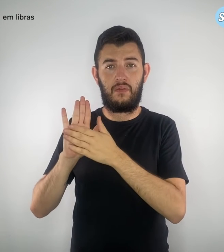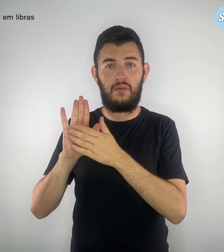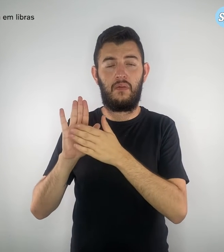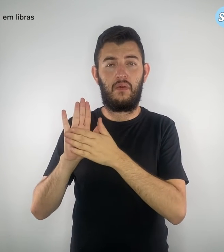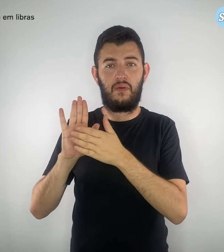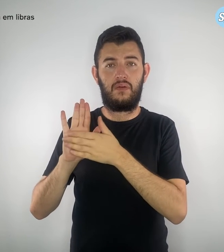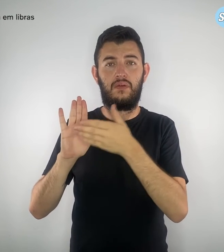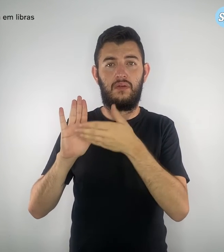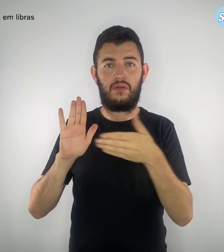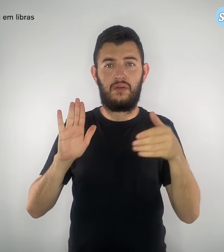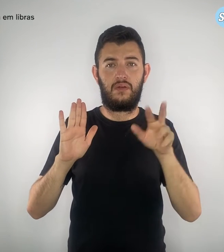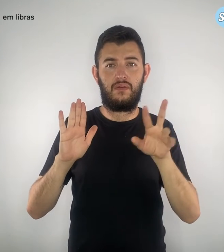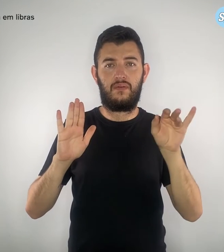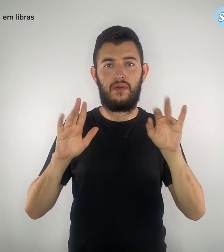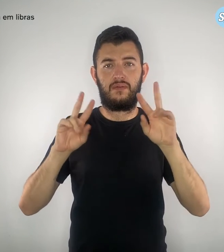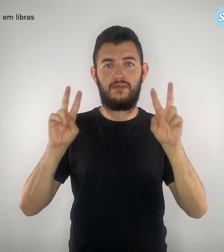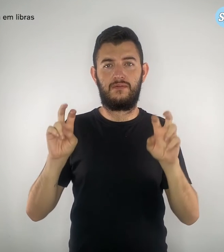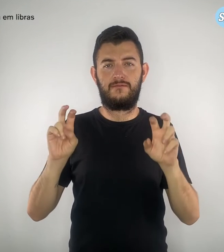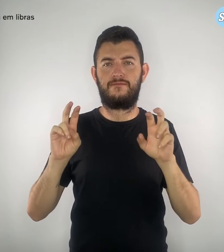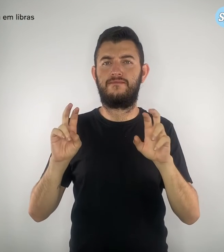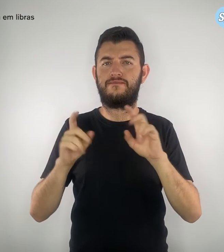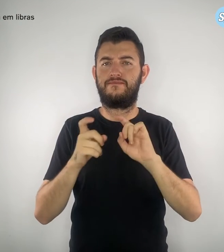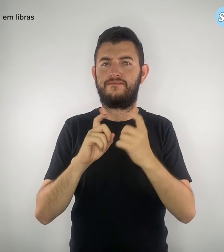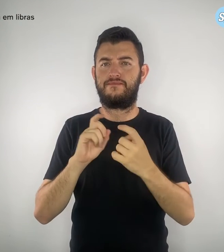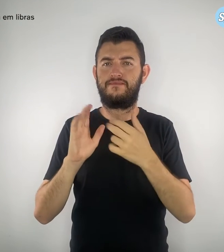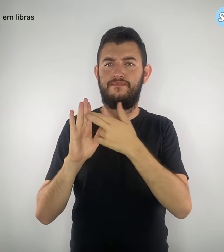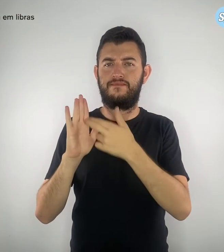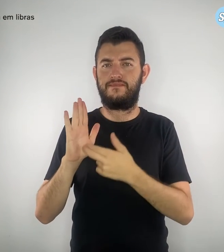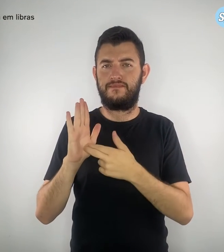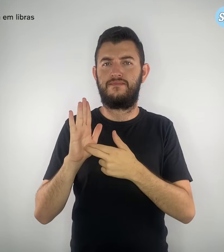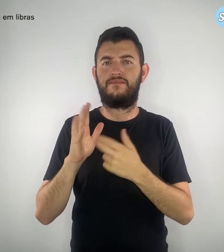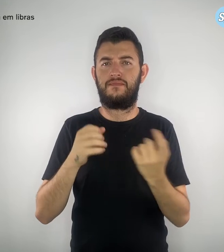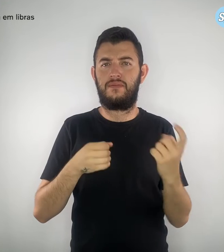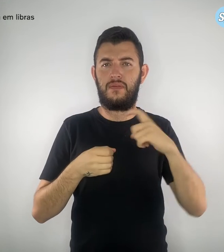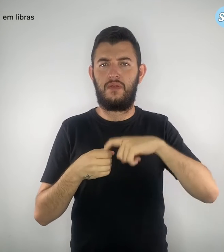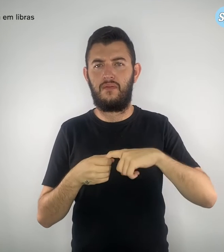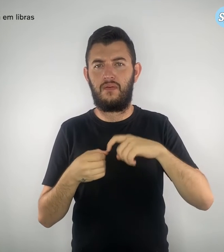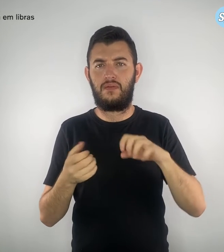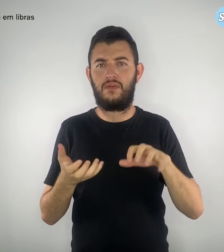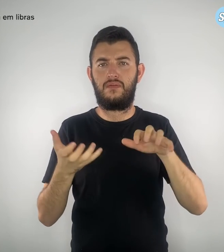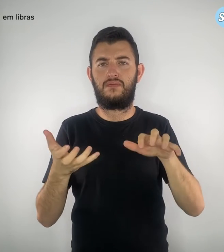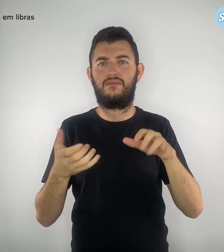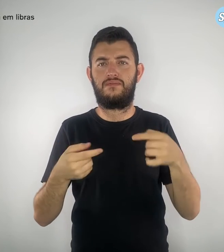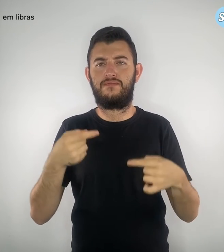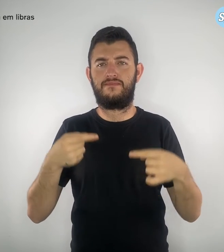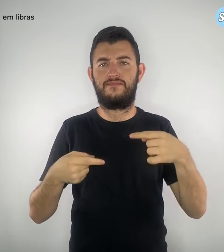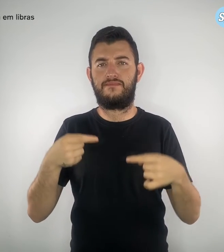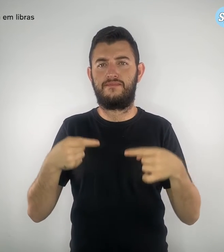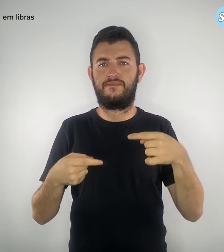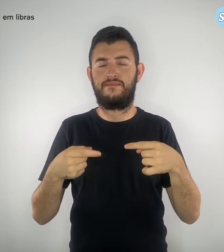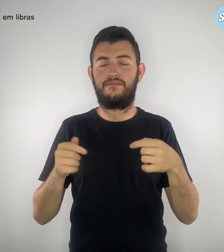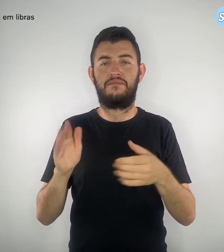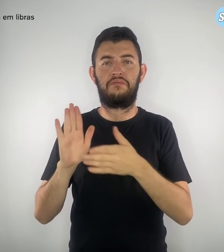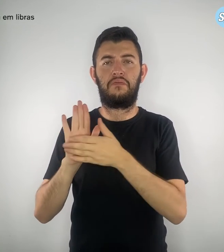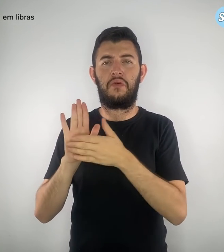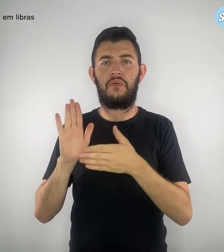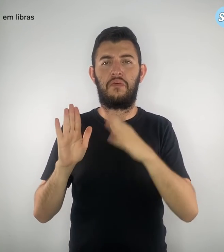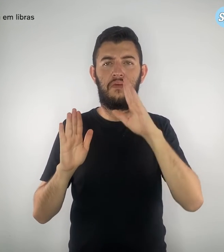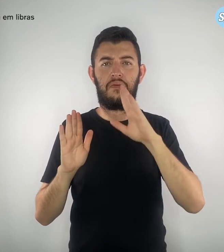reforma administrativa, de volta no debate parlamentar. A proposta é um dos principais projetos